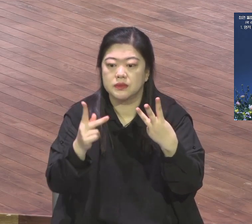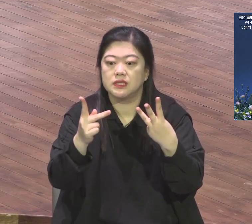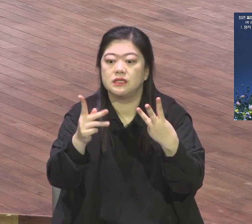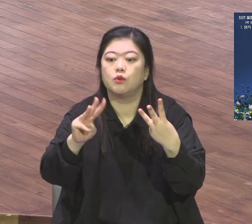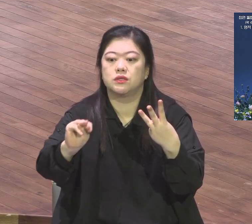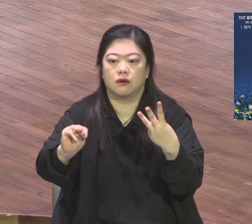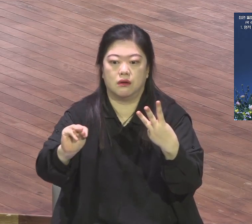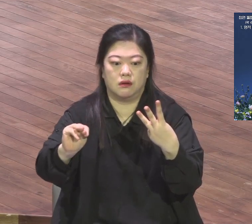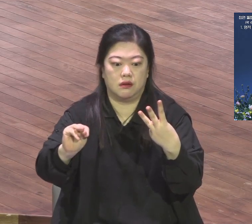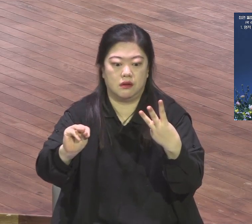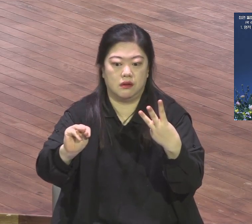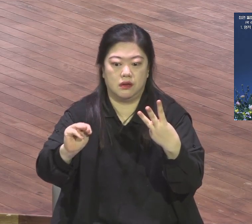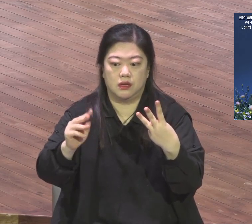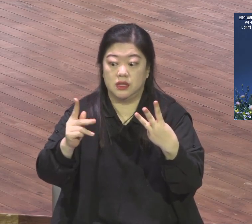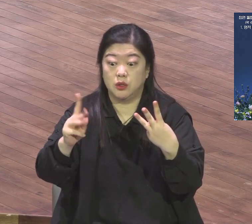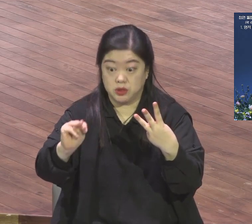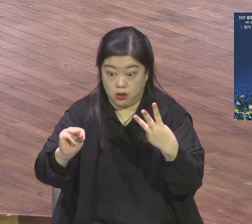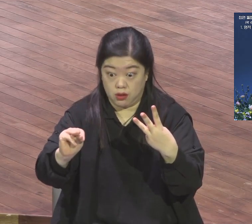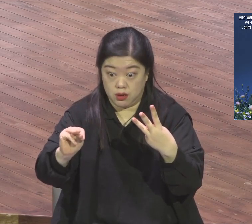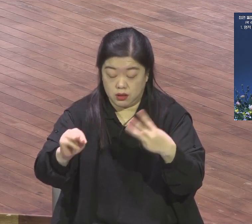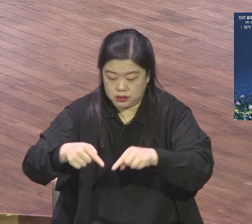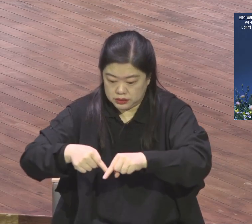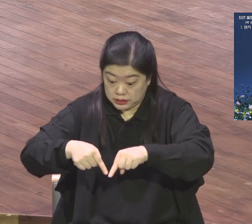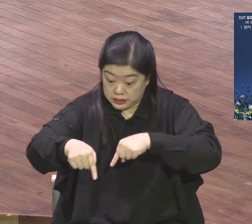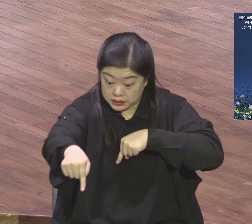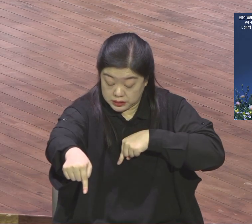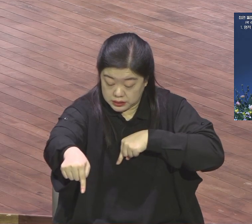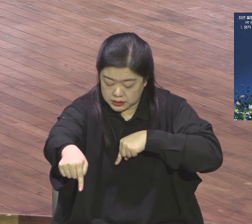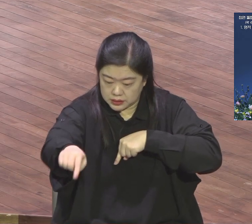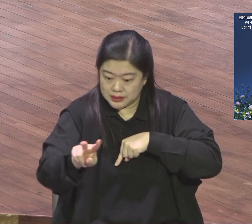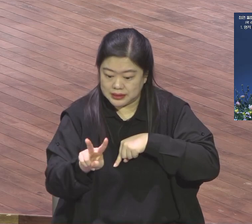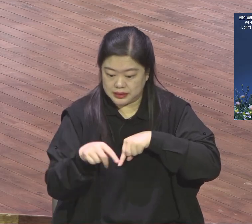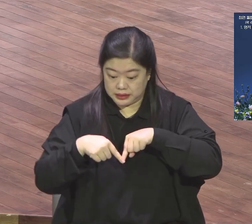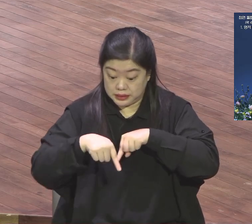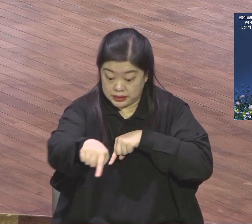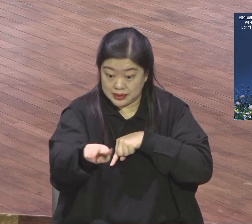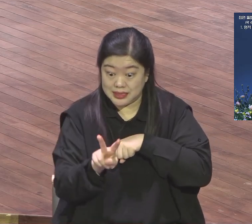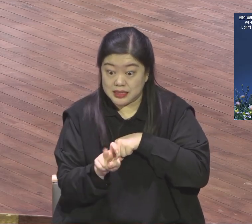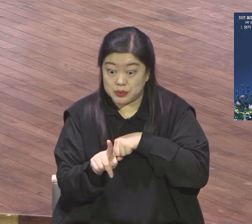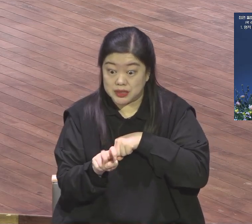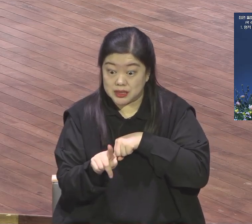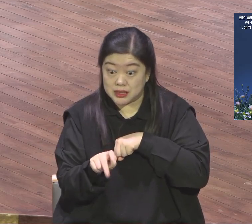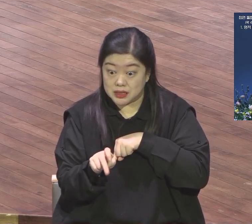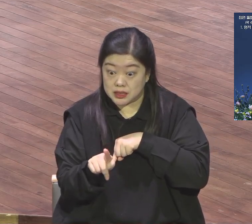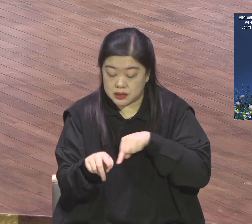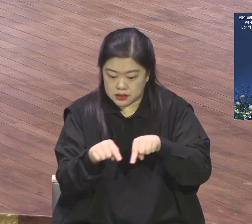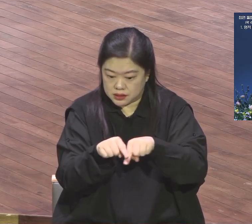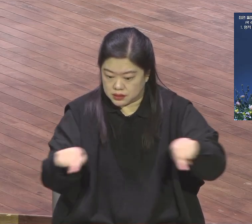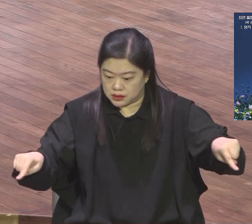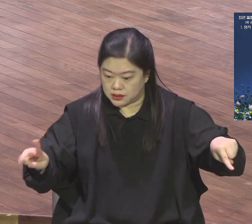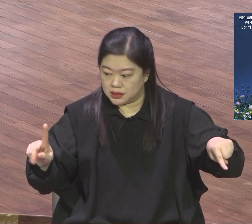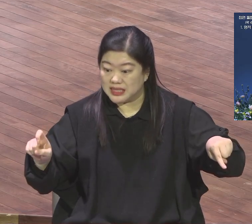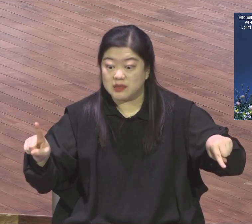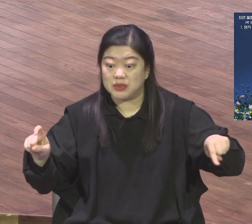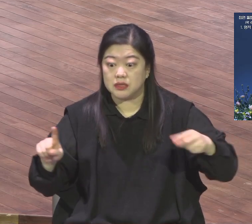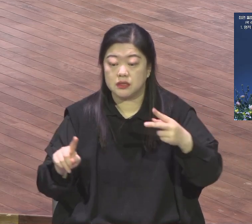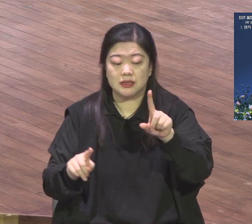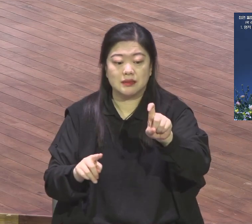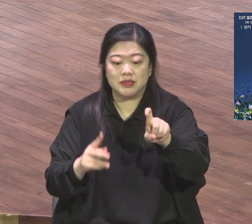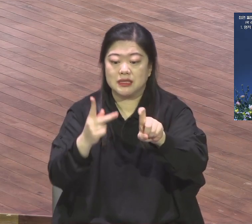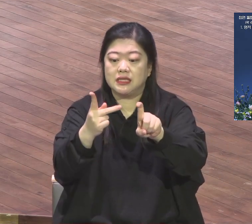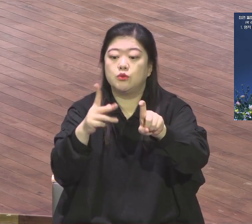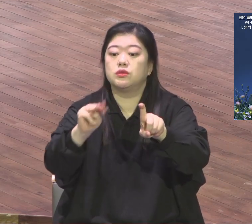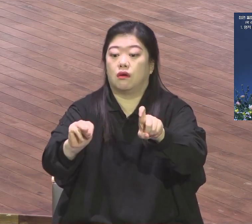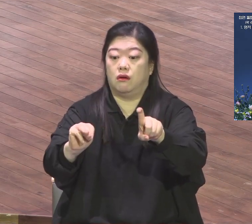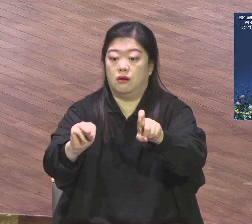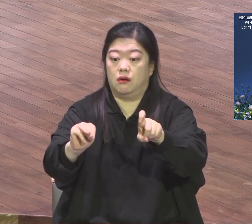거리예요. 53km. 남북으로 길이가 21km. 그 동서로는 11km. 워낙 호수가 커가지고